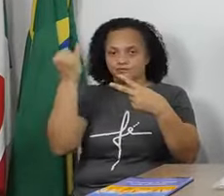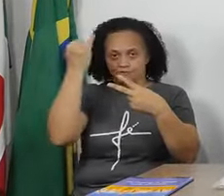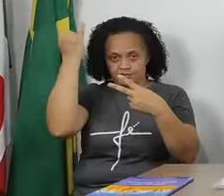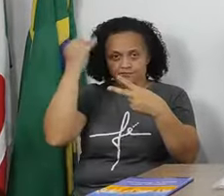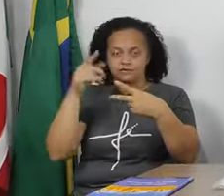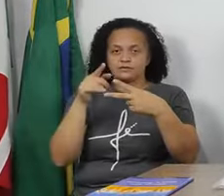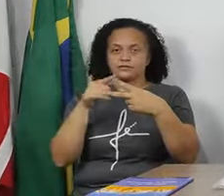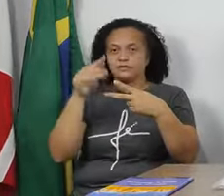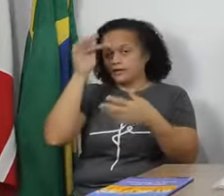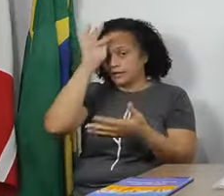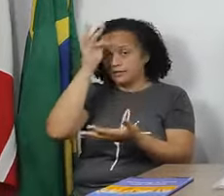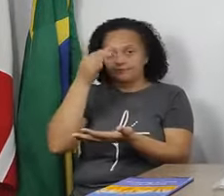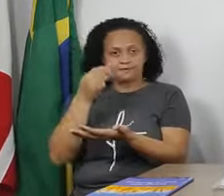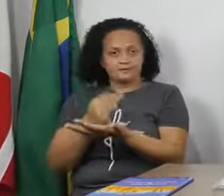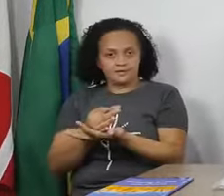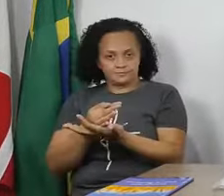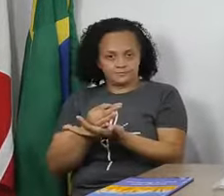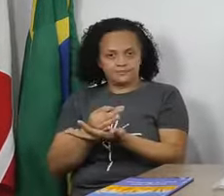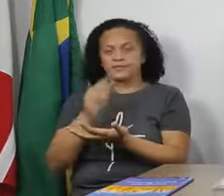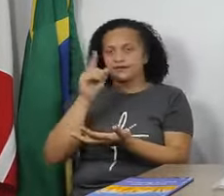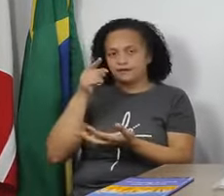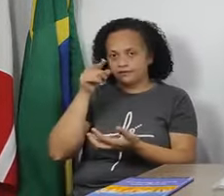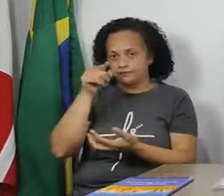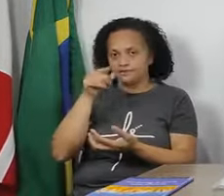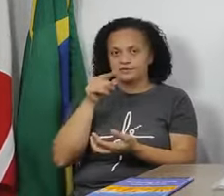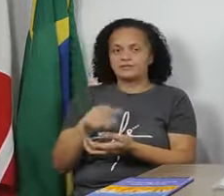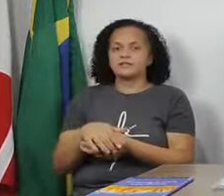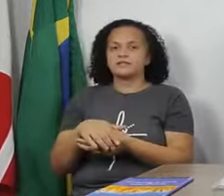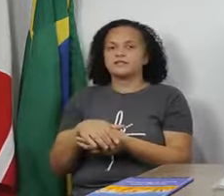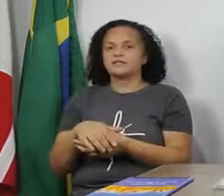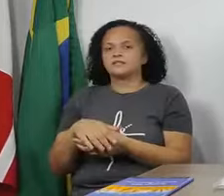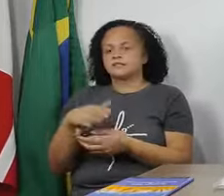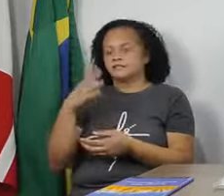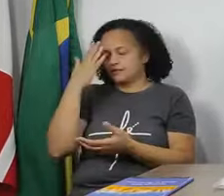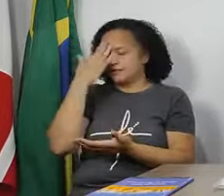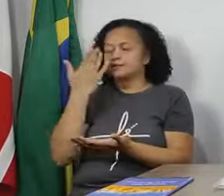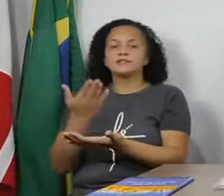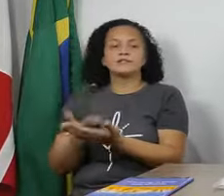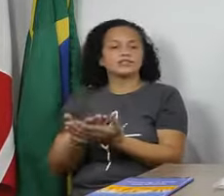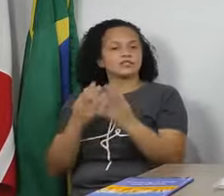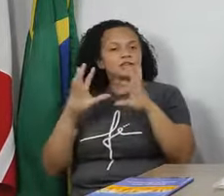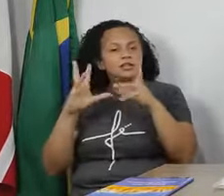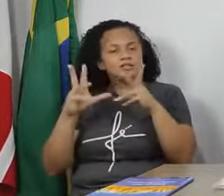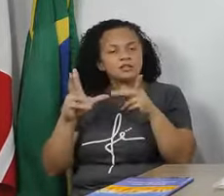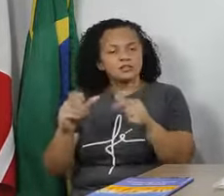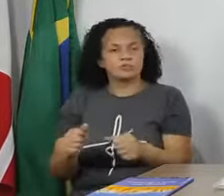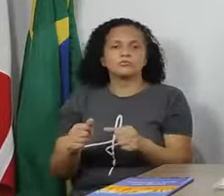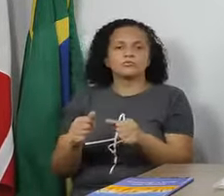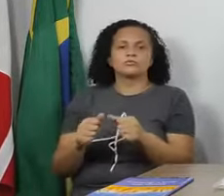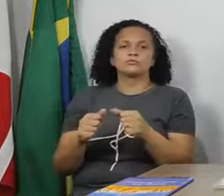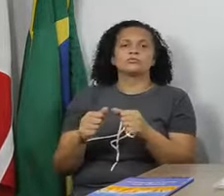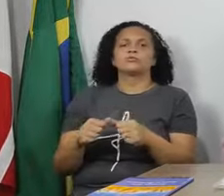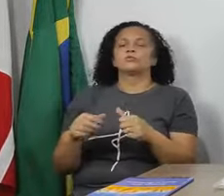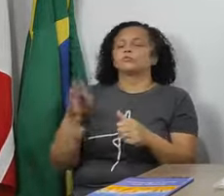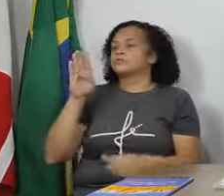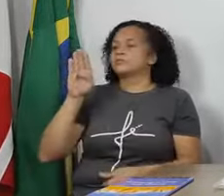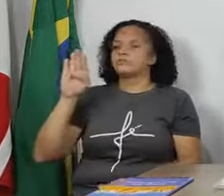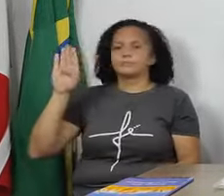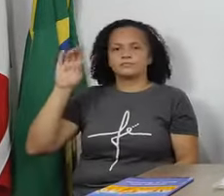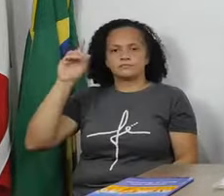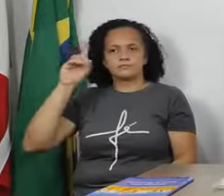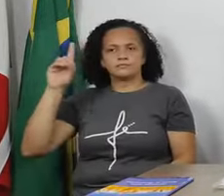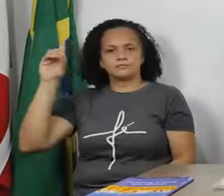fé é o firme fundamento das coisas que se esperam. Que coisas são essas? Promessas de